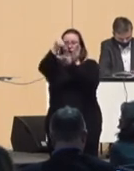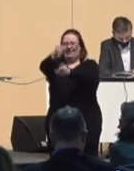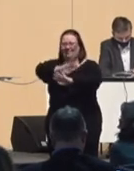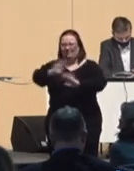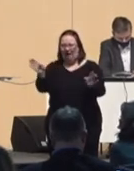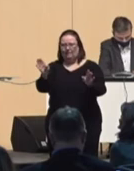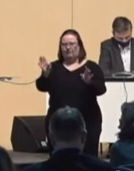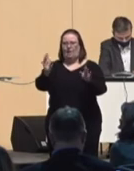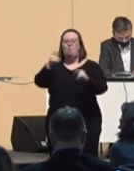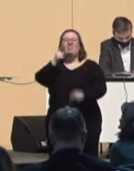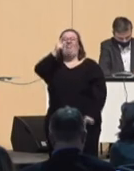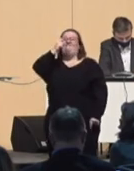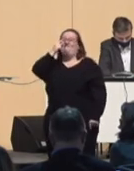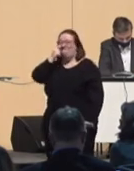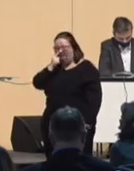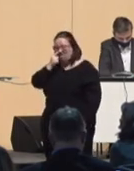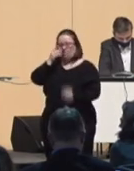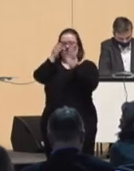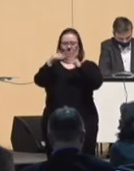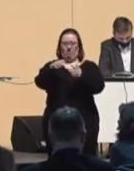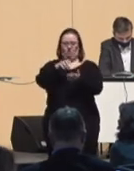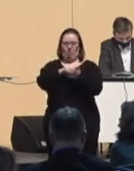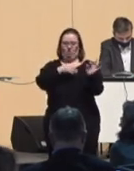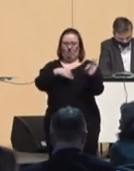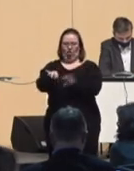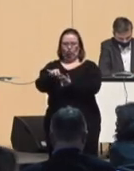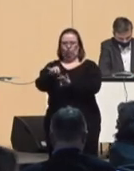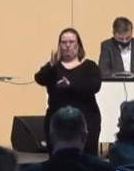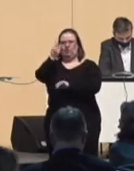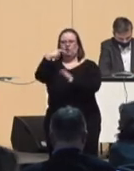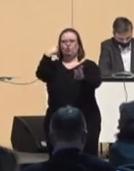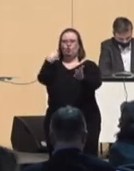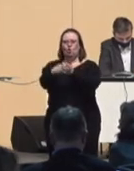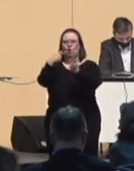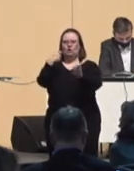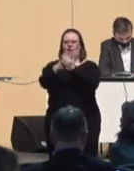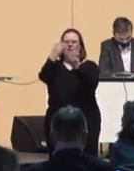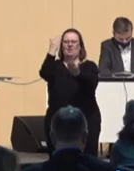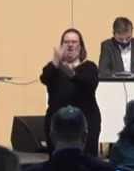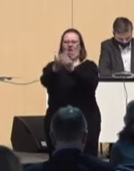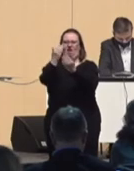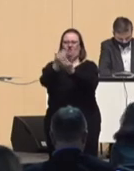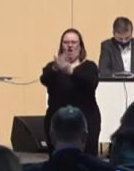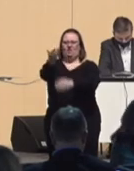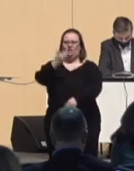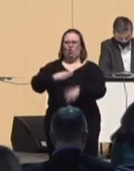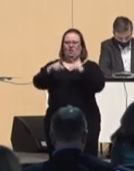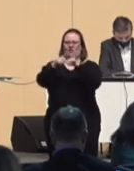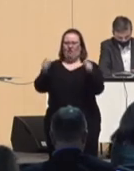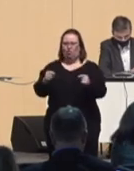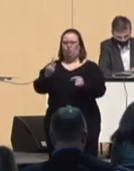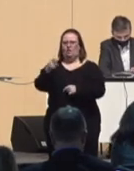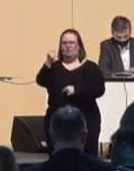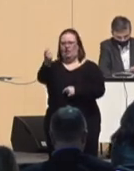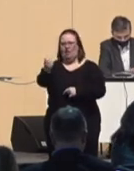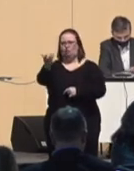geht darum, falls die Märkte stattfinden, denen gegen Kostennachweis, gegen Vorlage von Quittungen, das